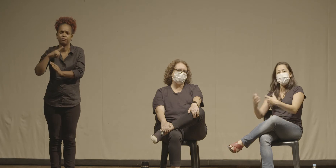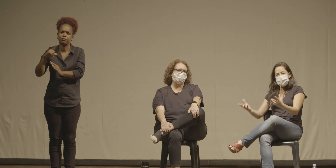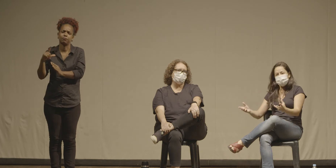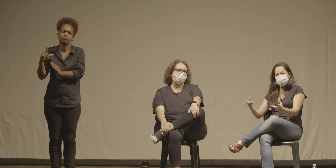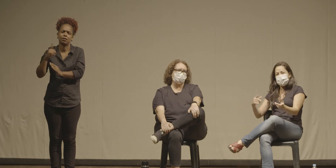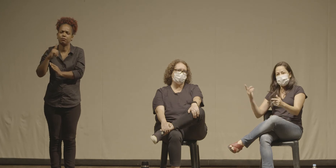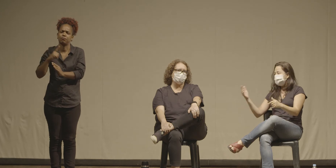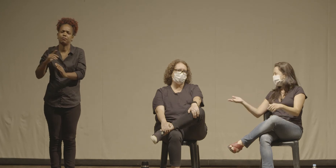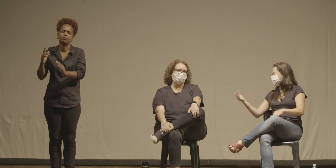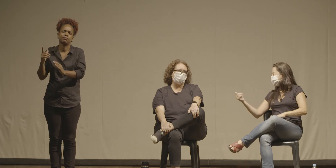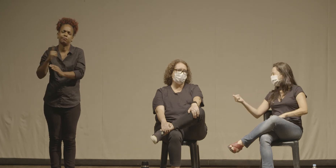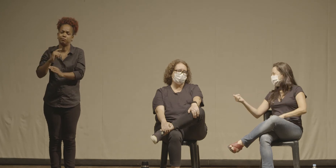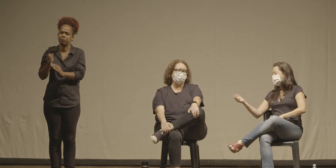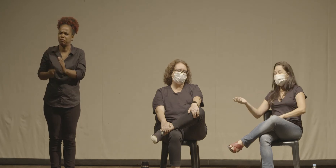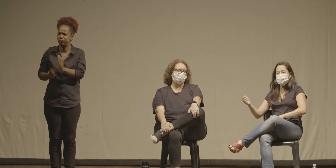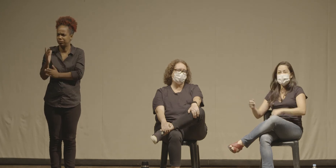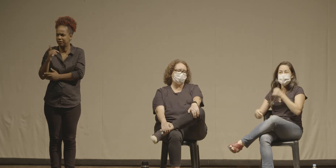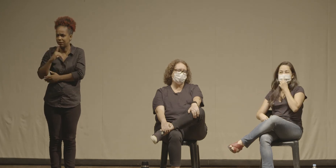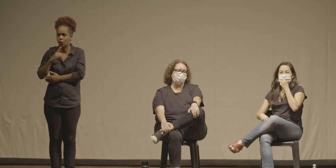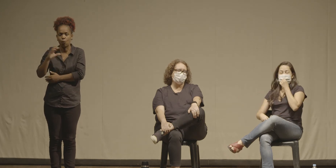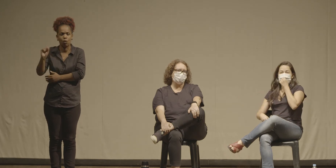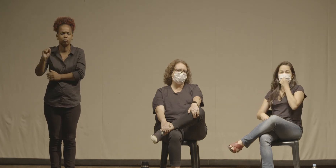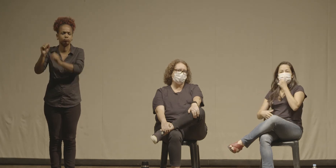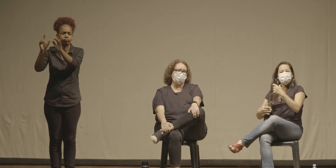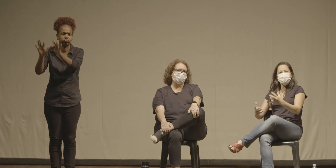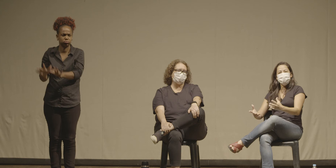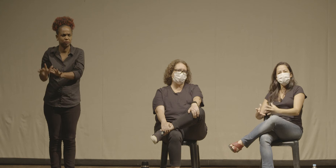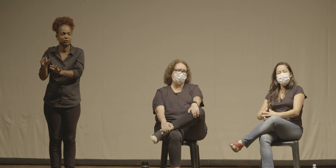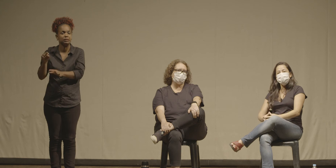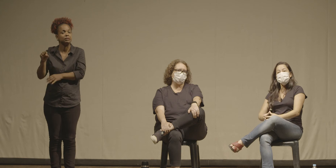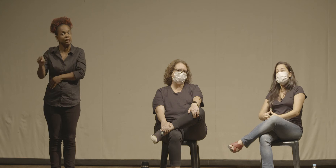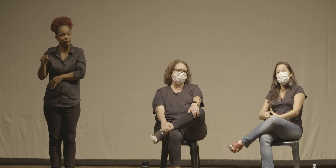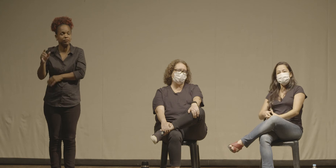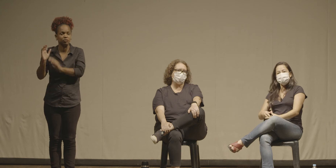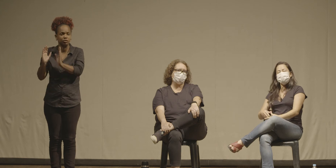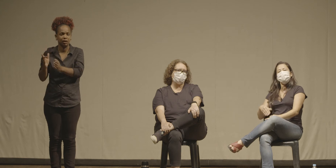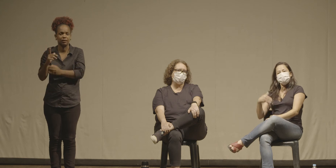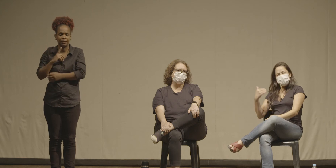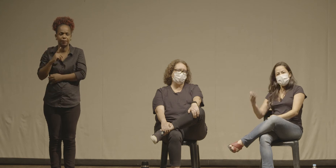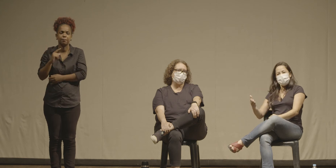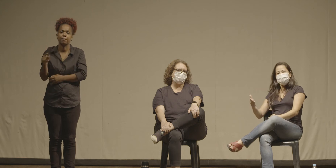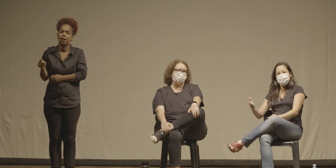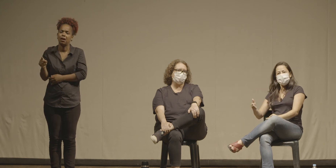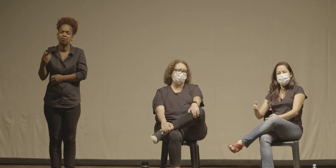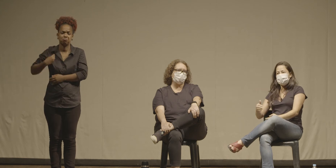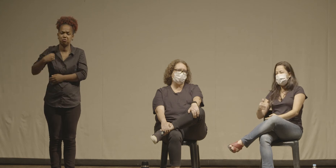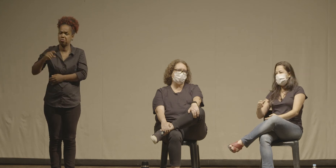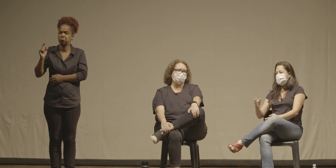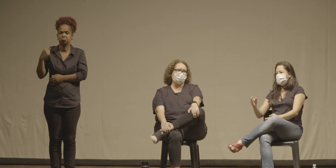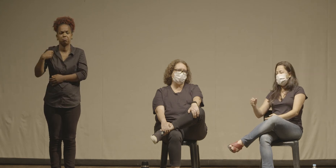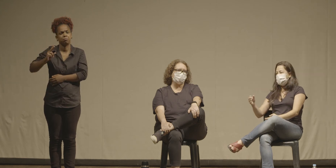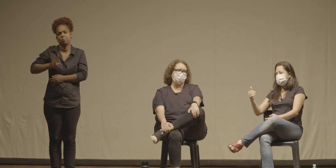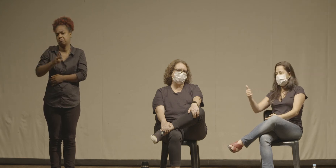8 desabamentos, né, que tem até a ver com o que a gente vai fazer, por 8 desabamentos, e ele seguiu a